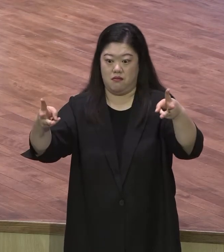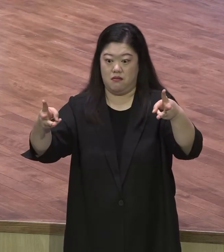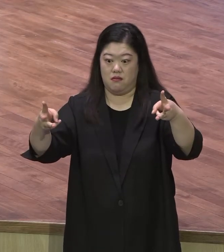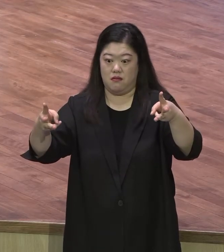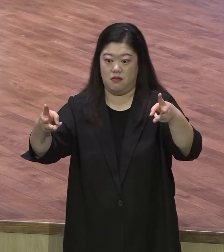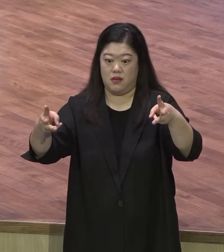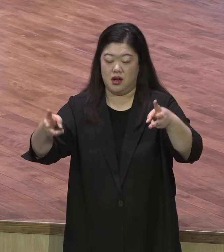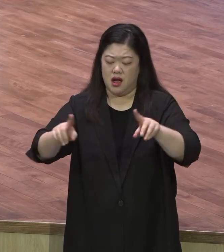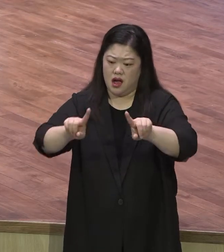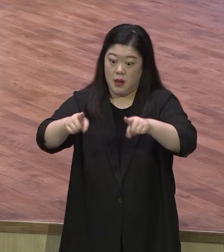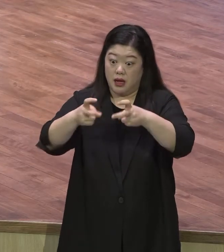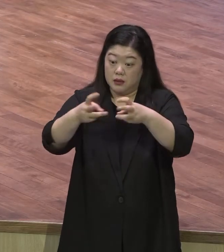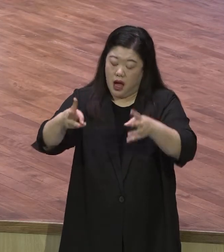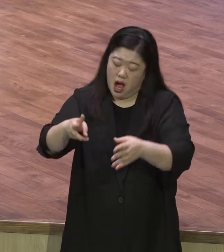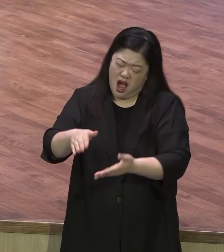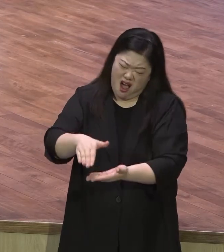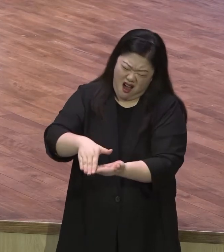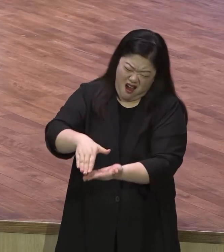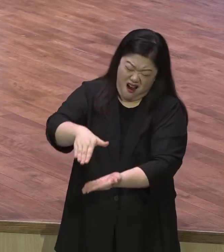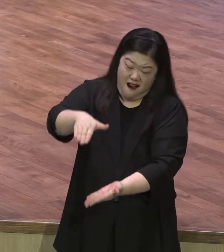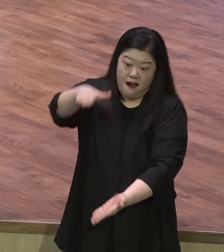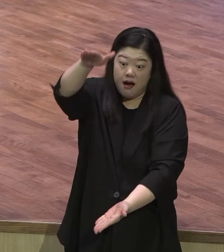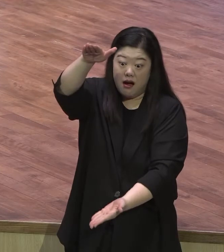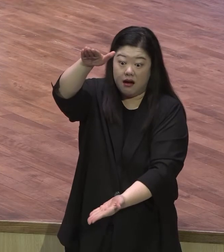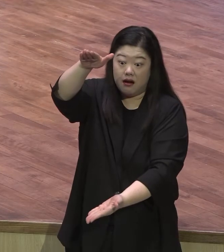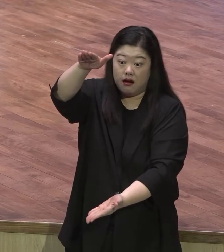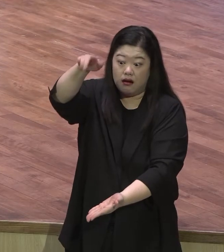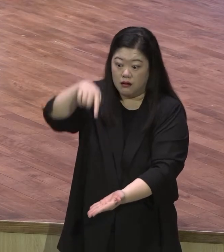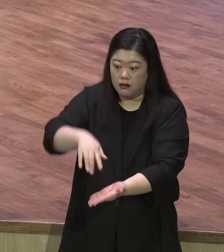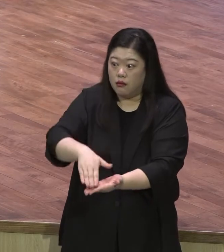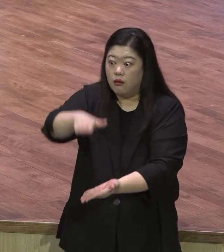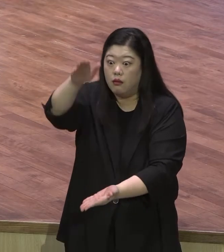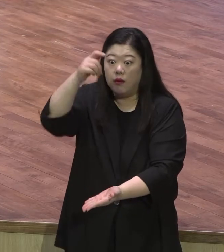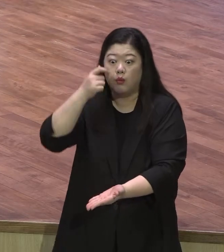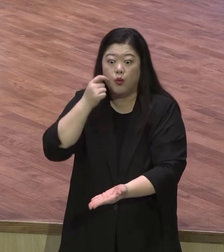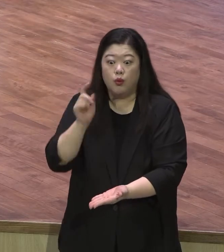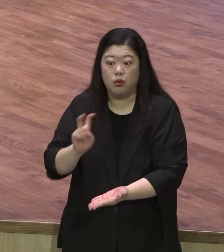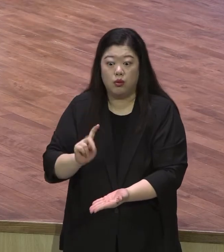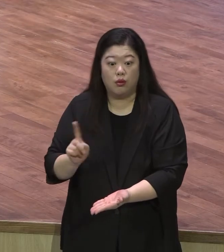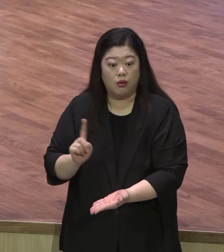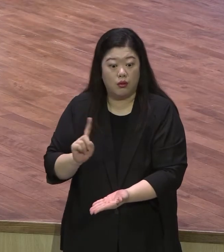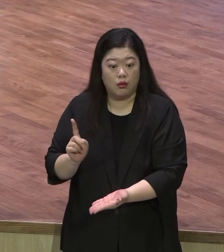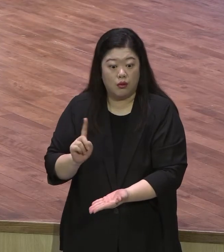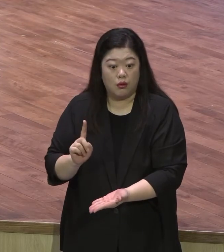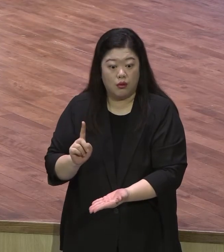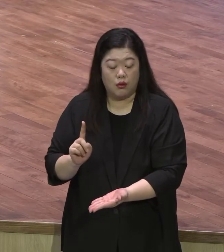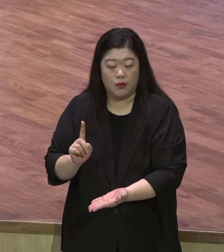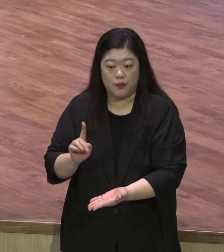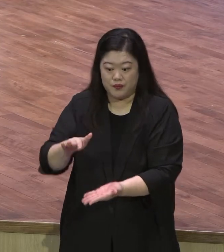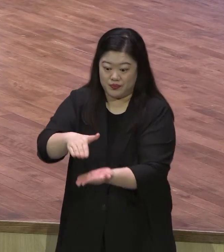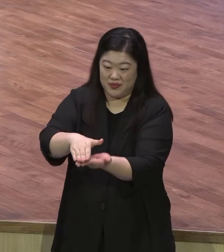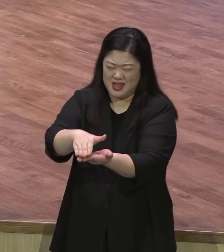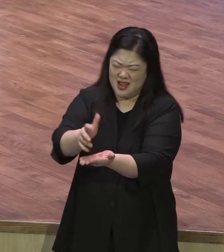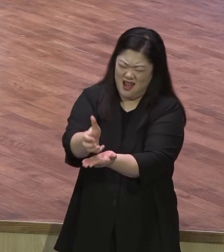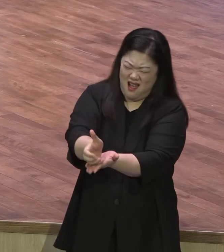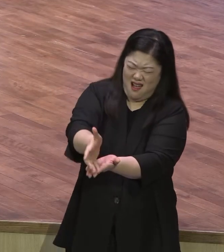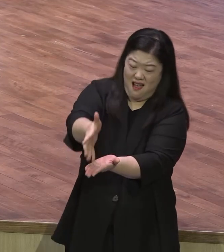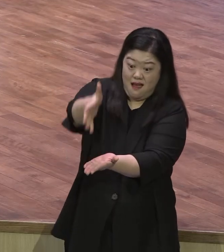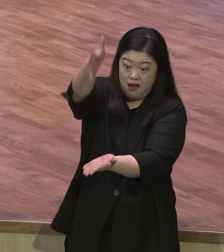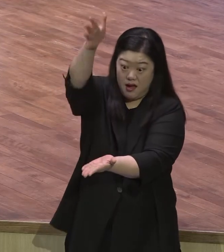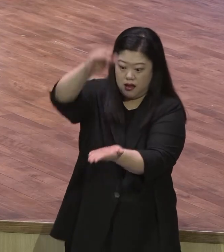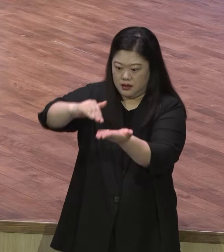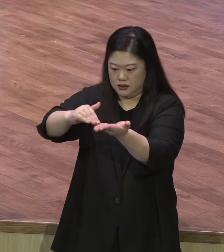높이가 그렇게 그렇게 높은데 높은데 이렇게 이렇게 초 고청 빌딩이 설 수 있는 것은 그 밑에 화강암